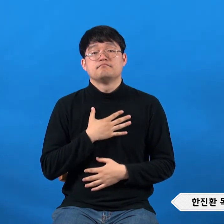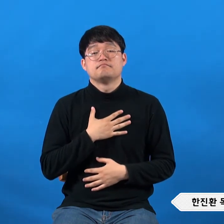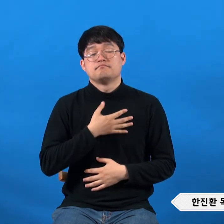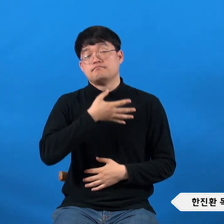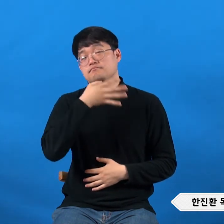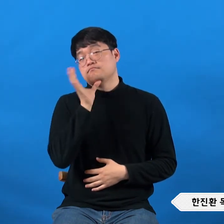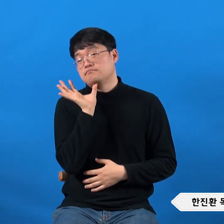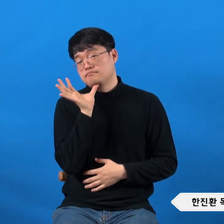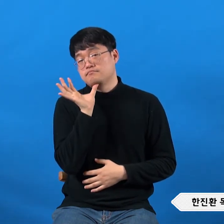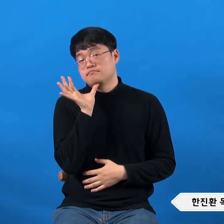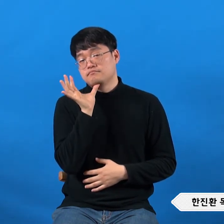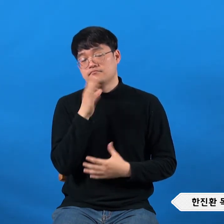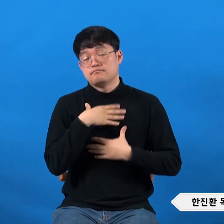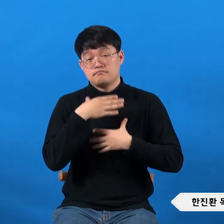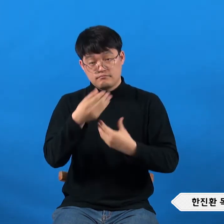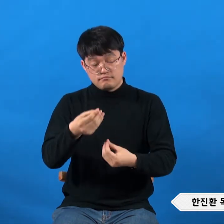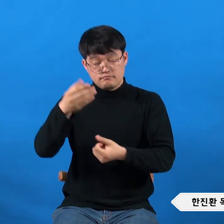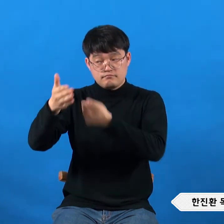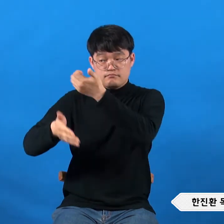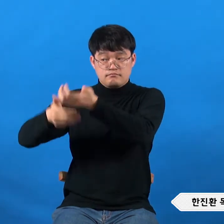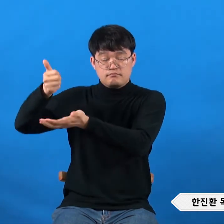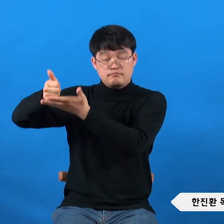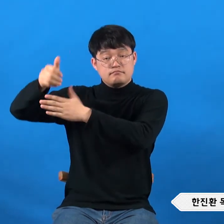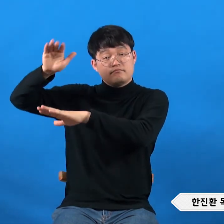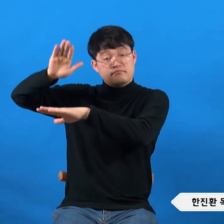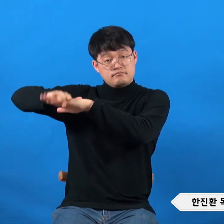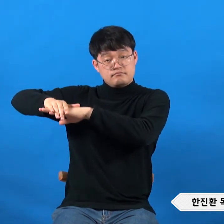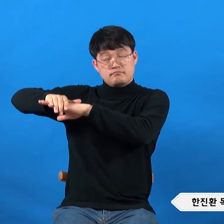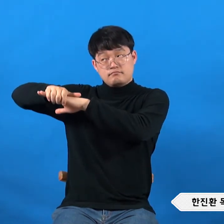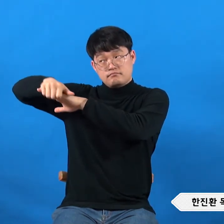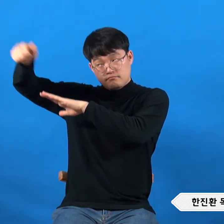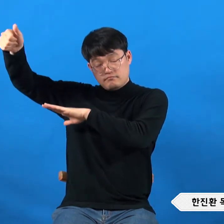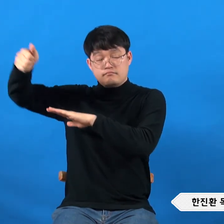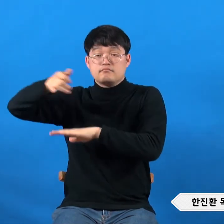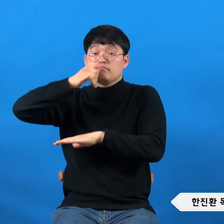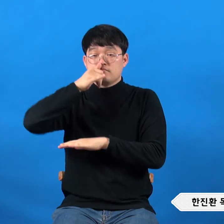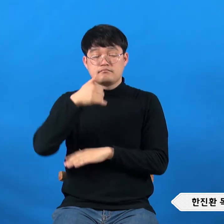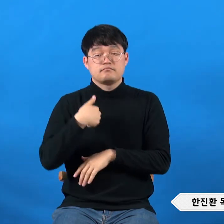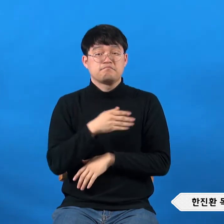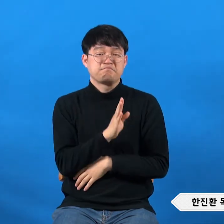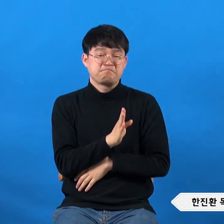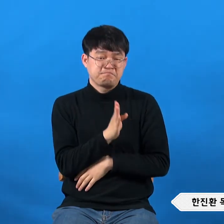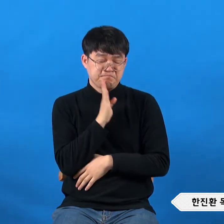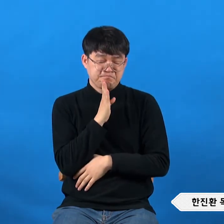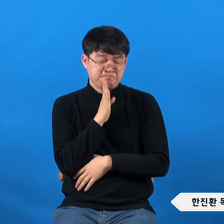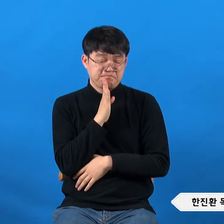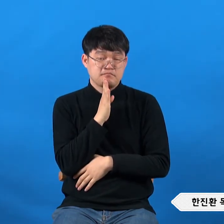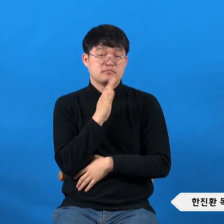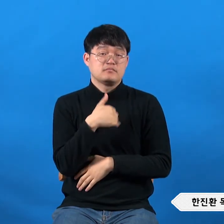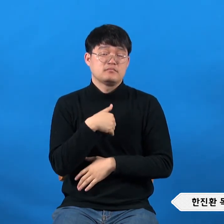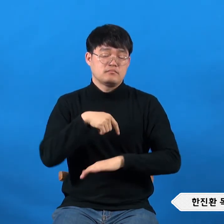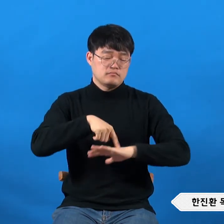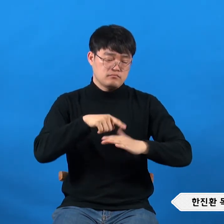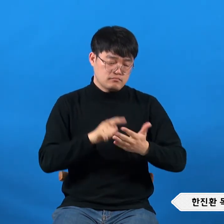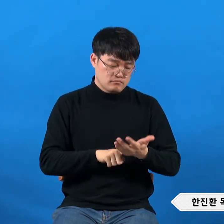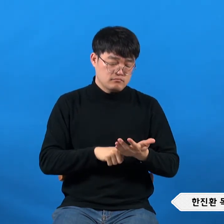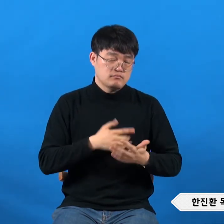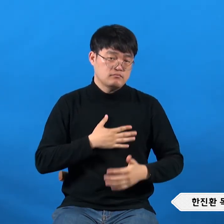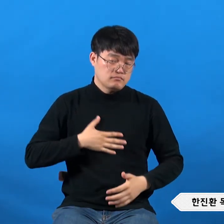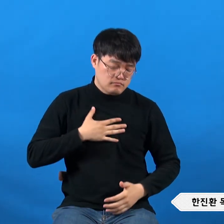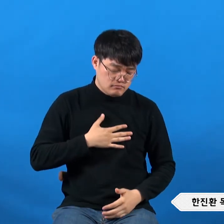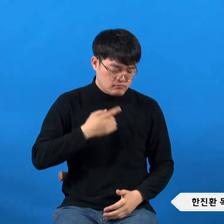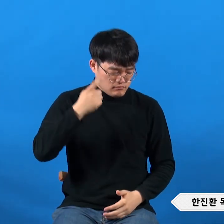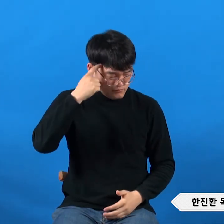내 노후와 안전은 하나님의 손 안에 있다는 것을 정말 머리로만이 아니라 정말 우리 가슴으로